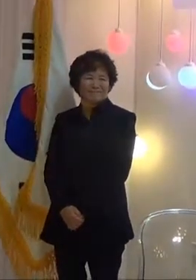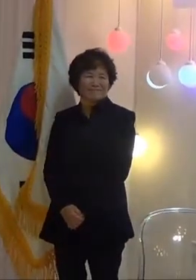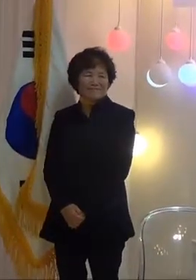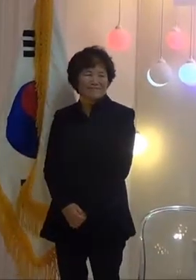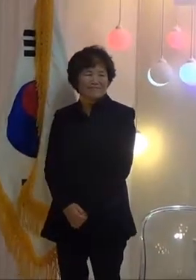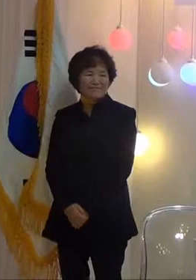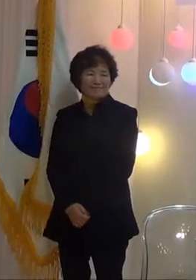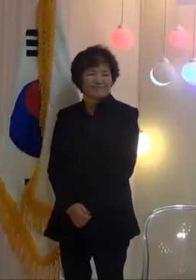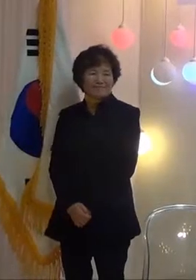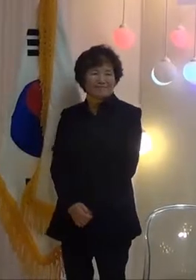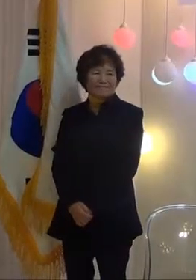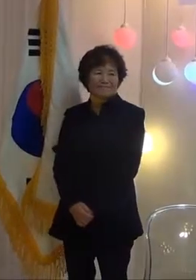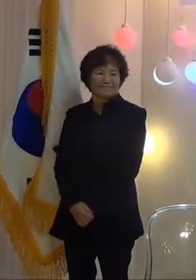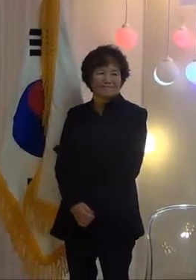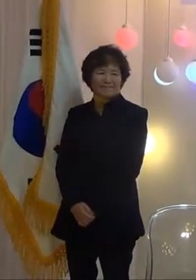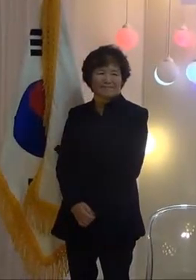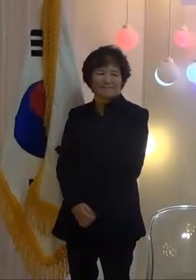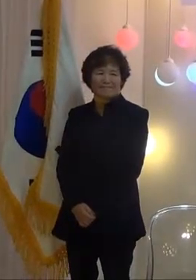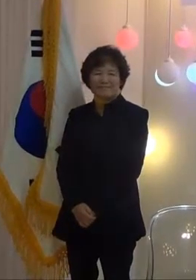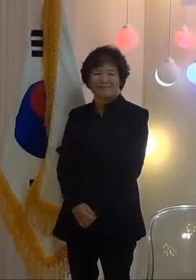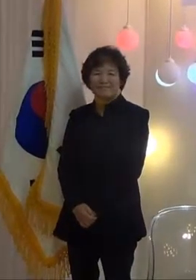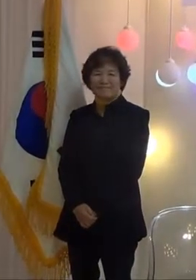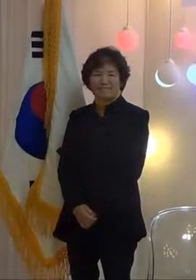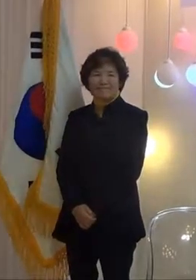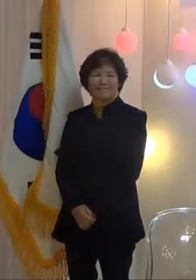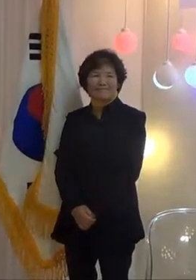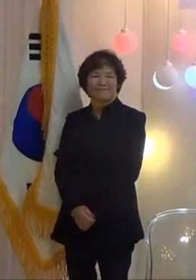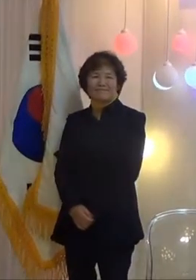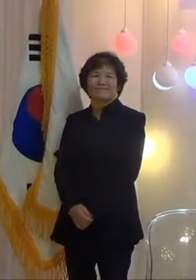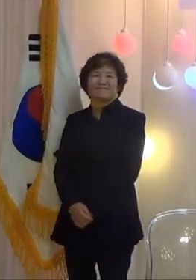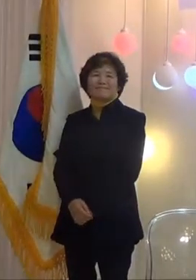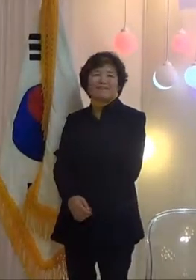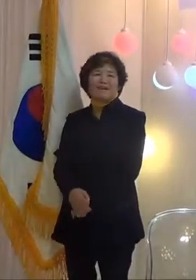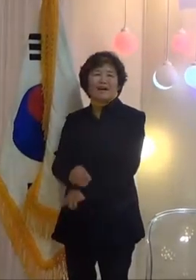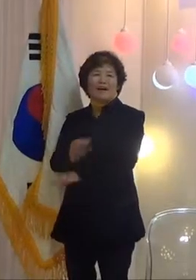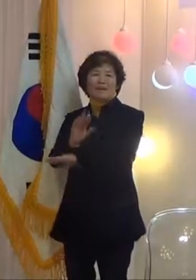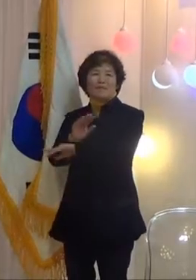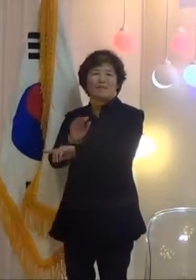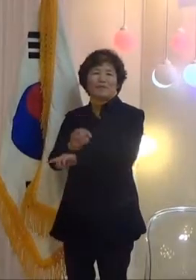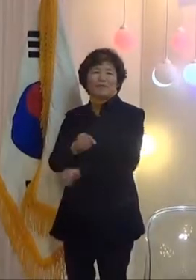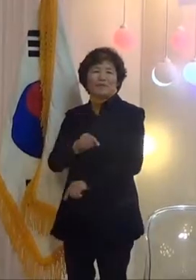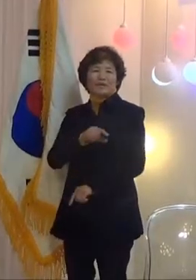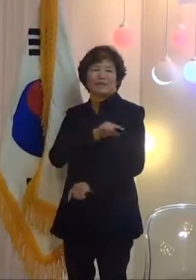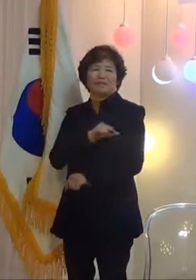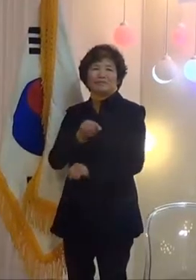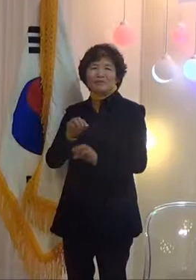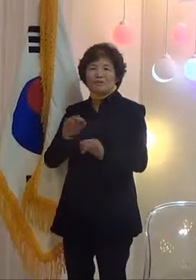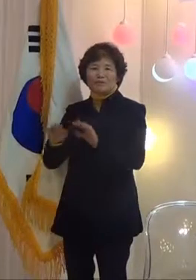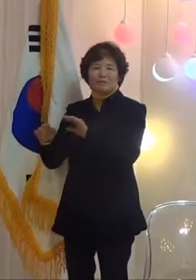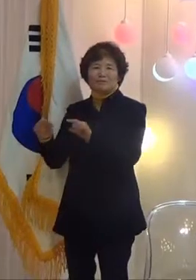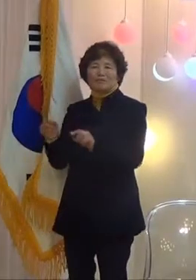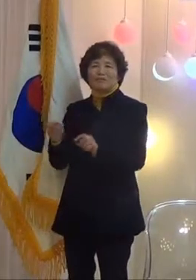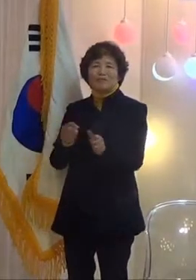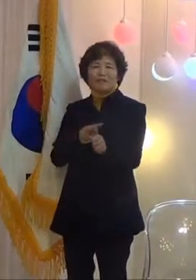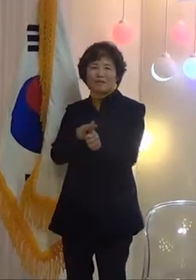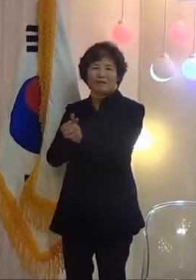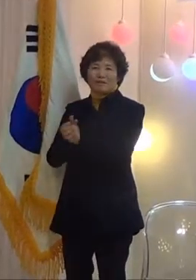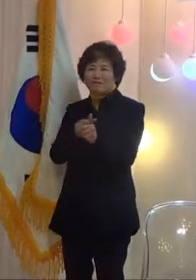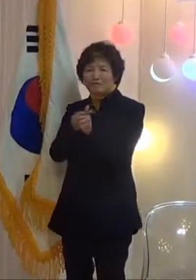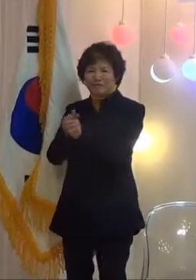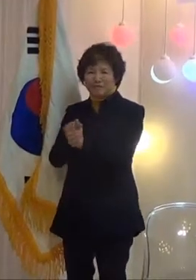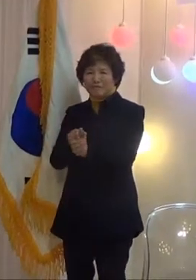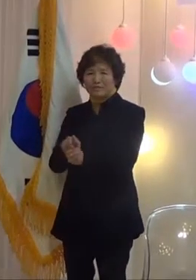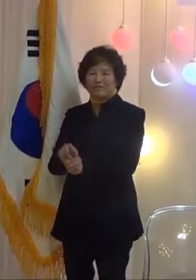제가 오늘 네이버에 제 이름을 쳐봤습니다. 제가 과연 뭘 했는가